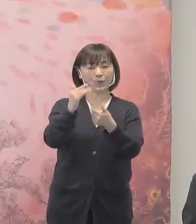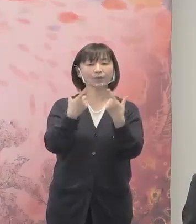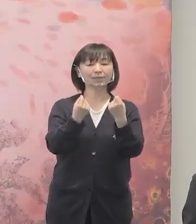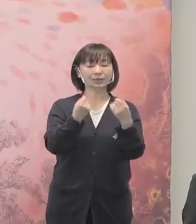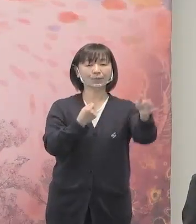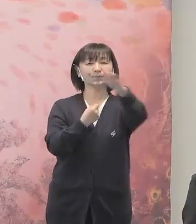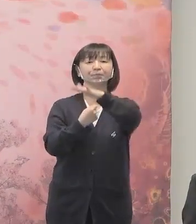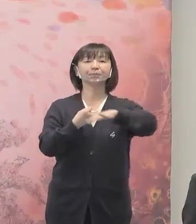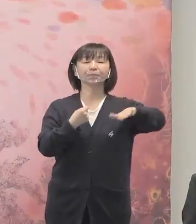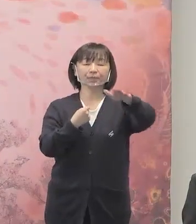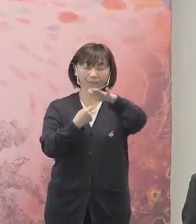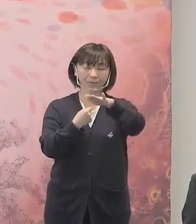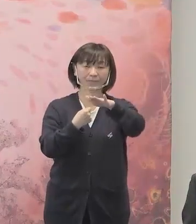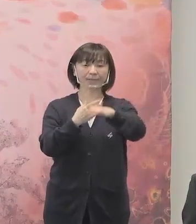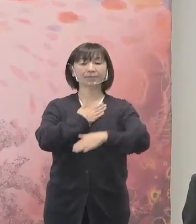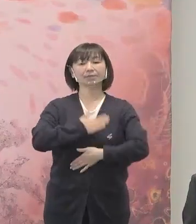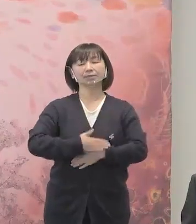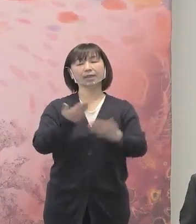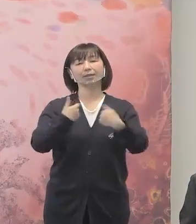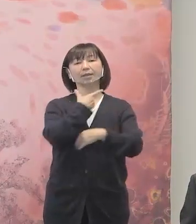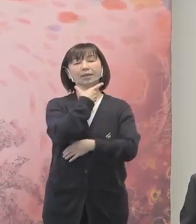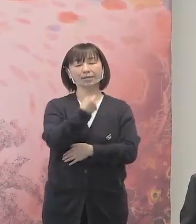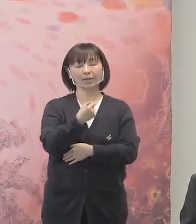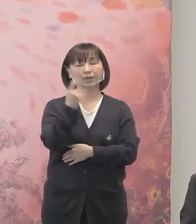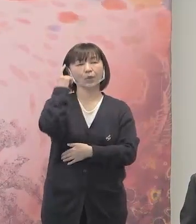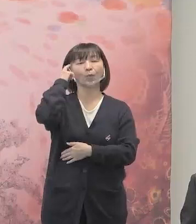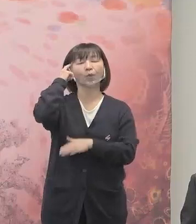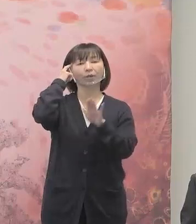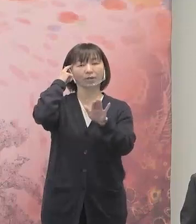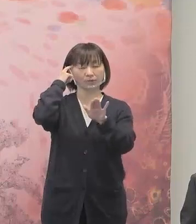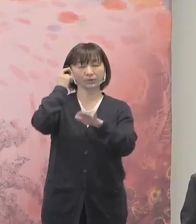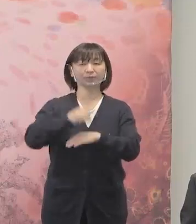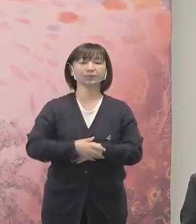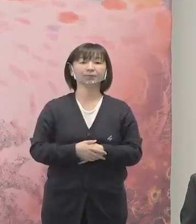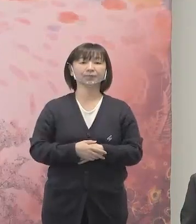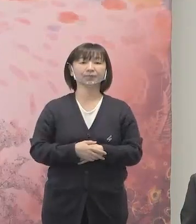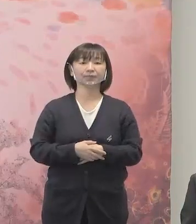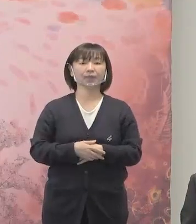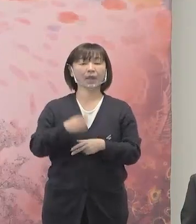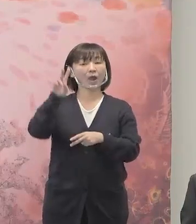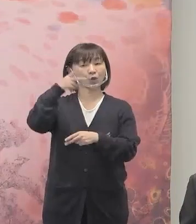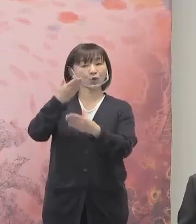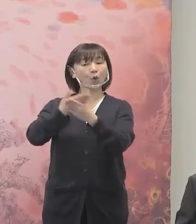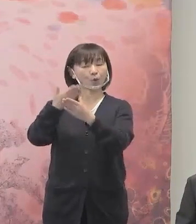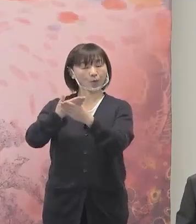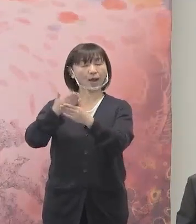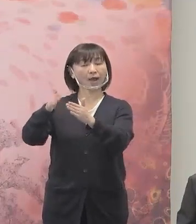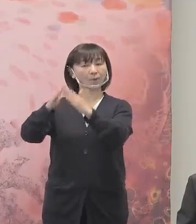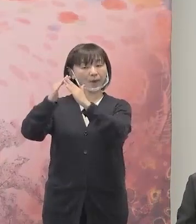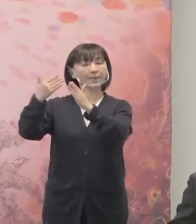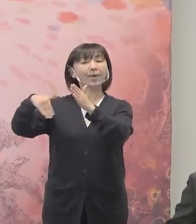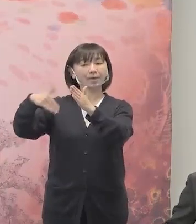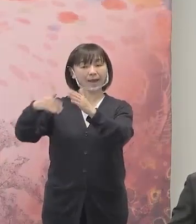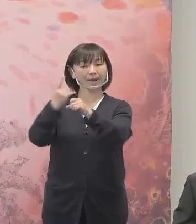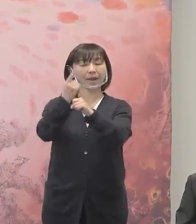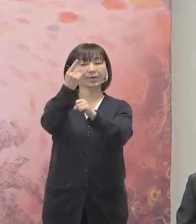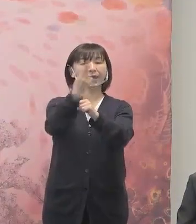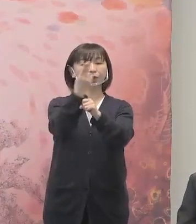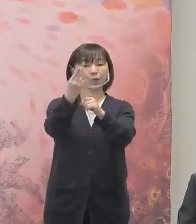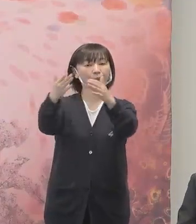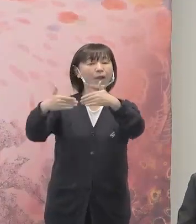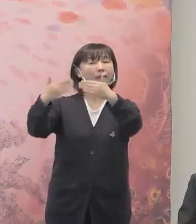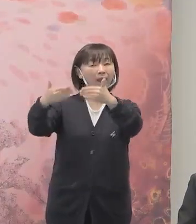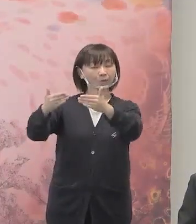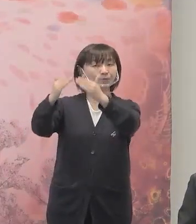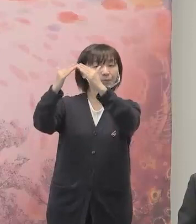に知っていただきたいという思いはございます。まだ寮できておりません。来年度の春の観